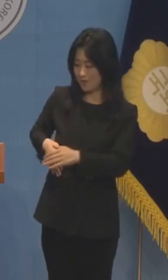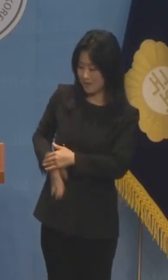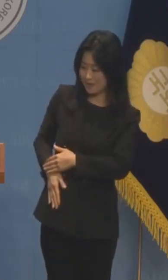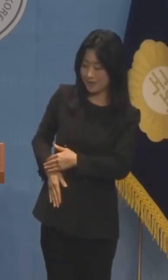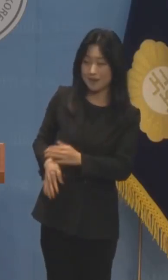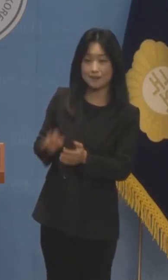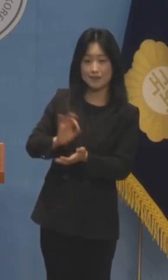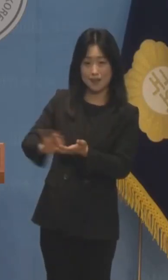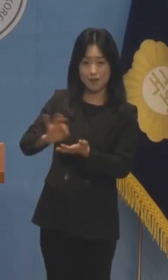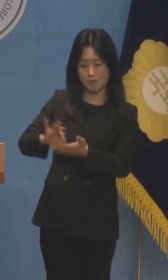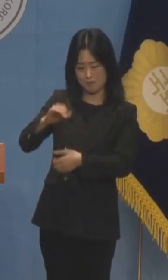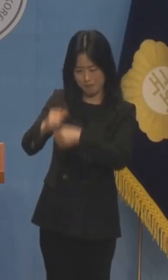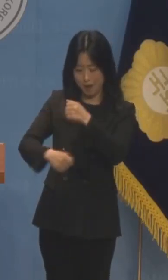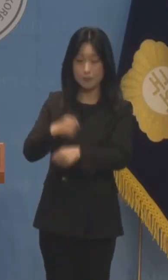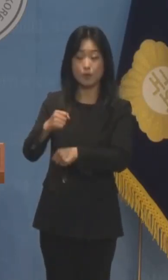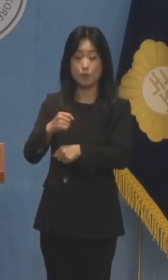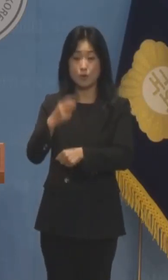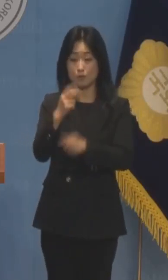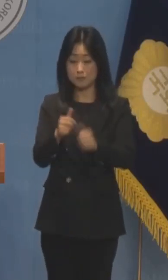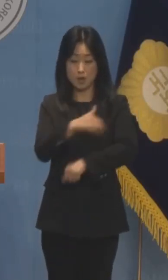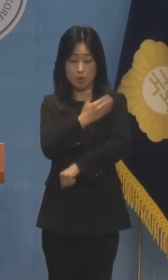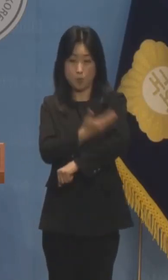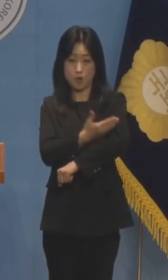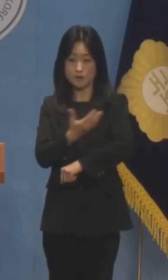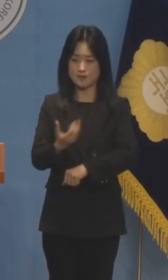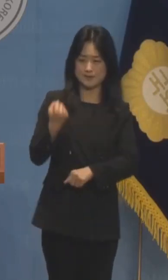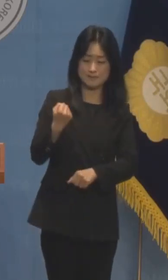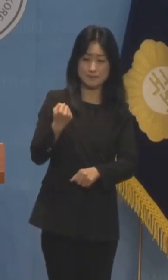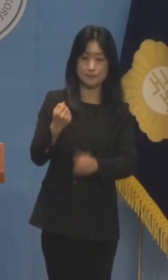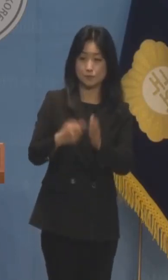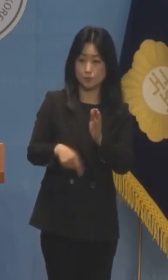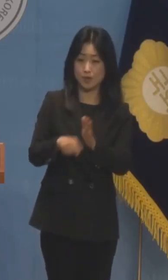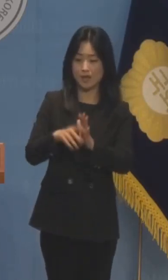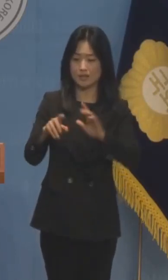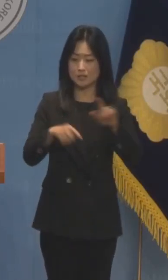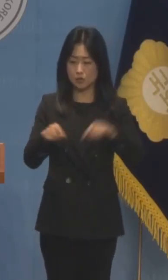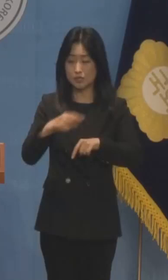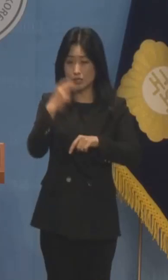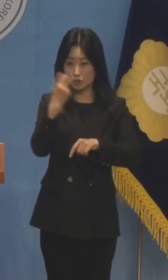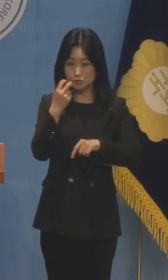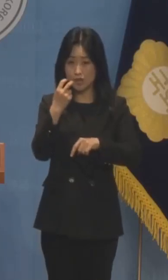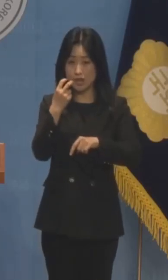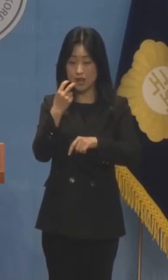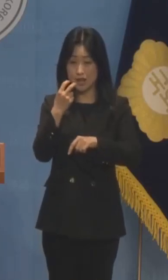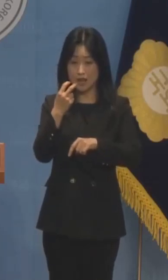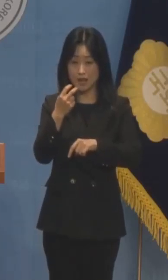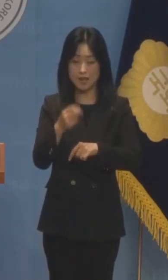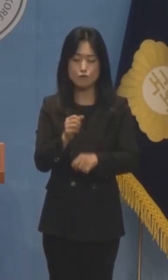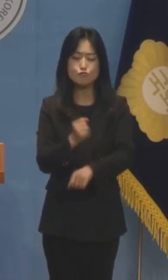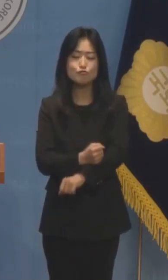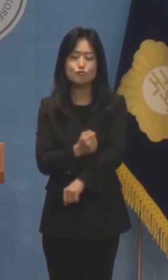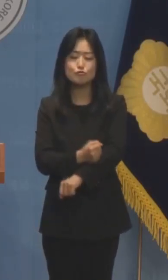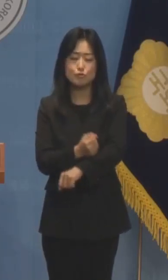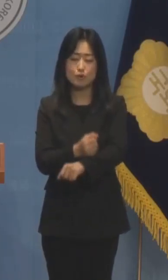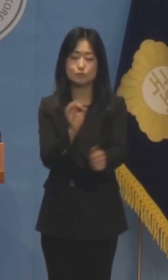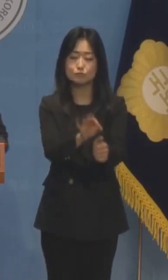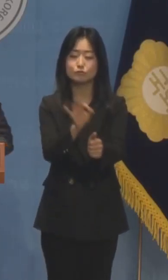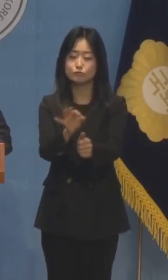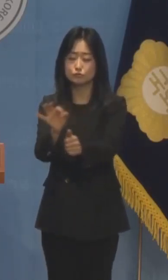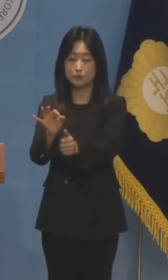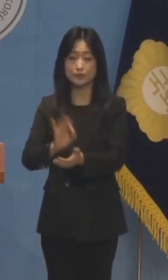사용하는 한편 검찰 권력 강화를 위한 정치 수사의 경력금으로 사용한 흔적도